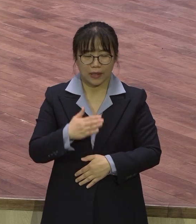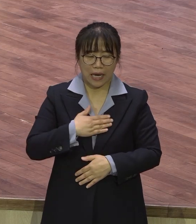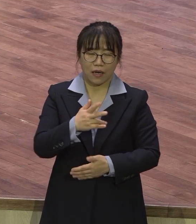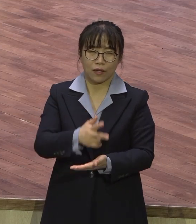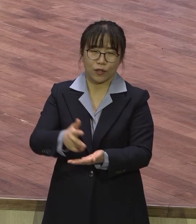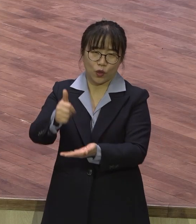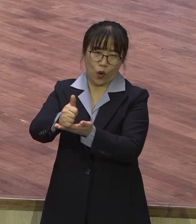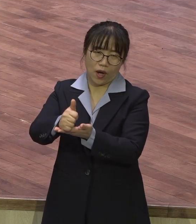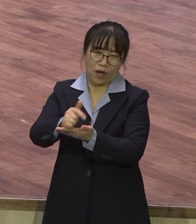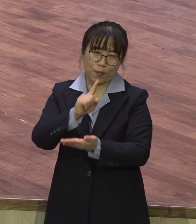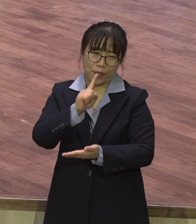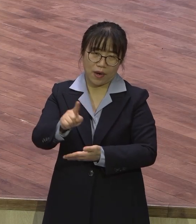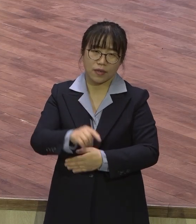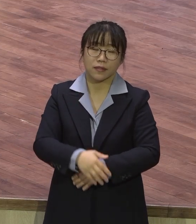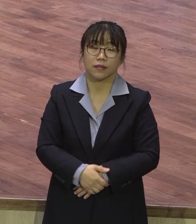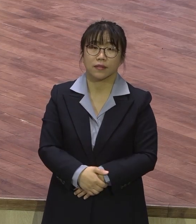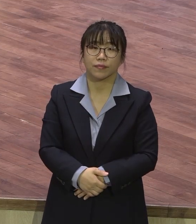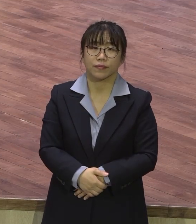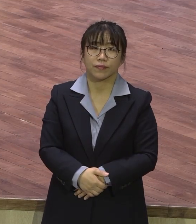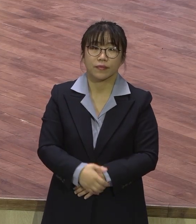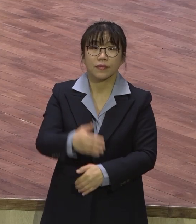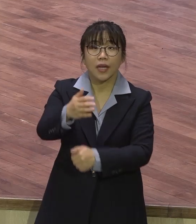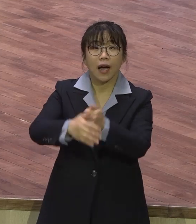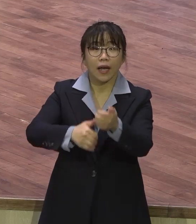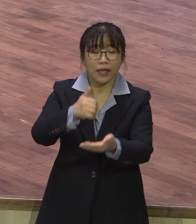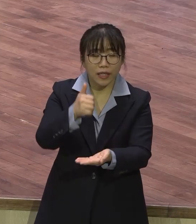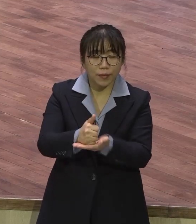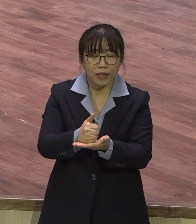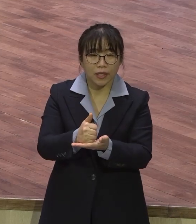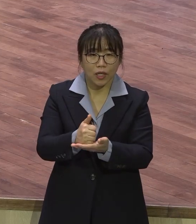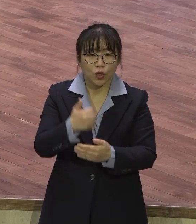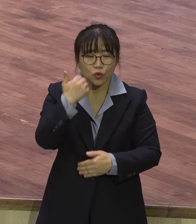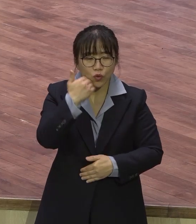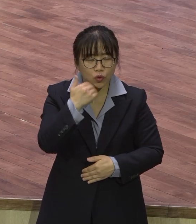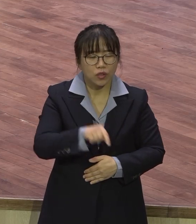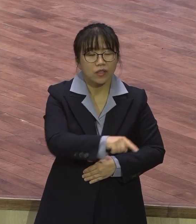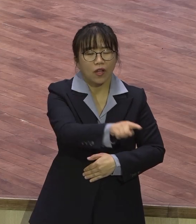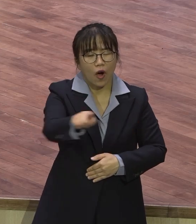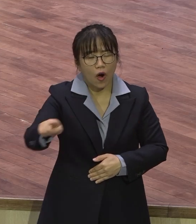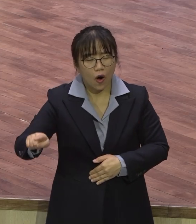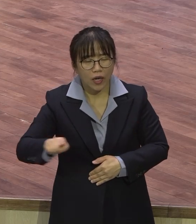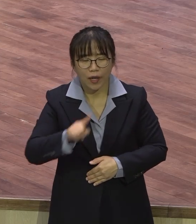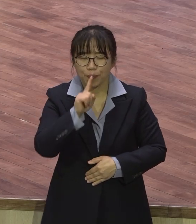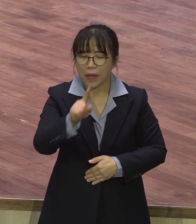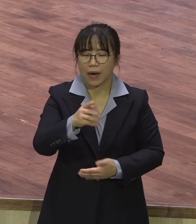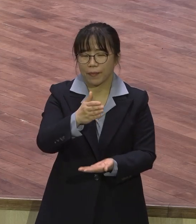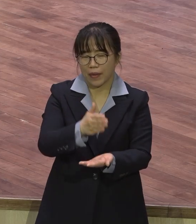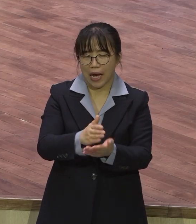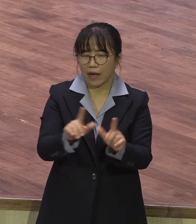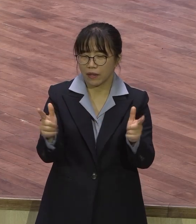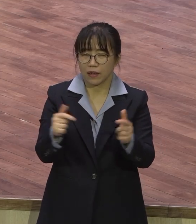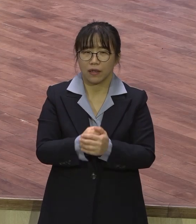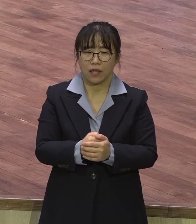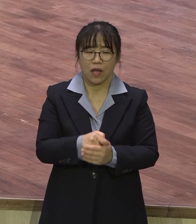하나님은 어떤 불특정 어떤 다수 어떤 대중에게 말씀하시지 아니하시고